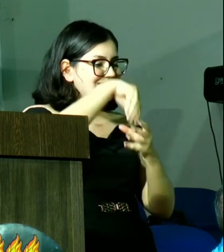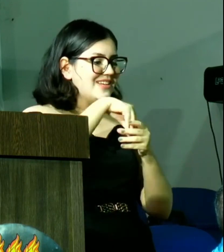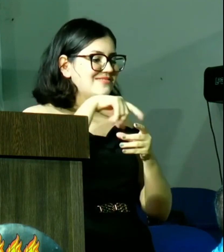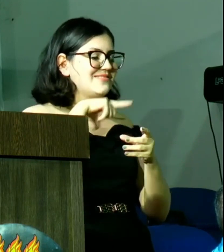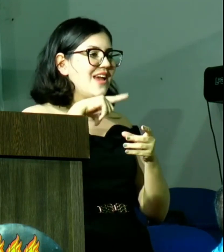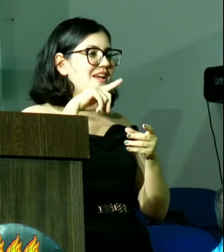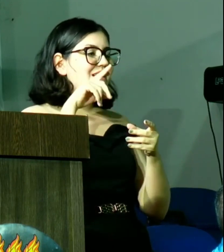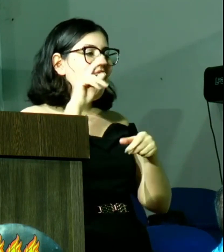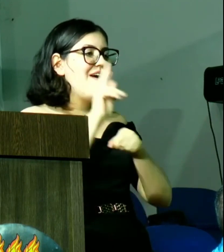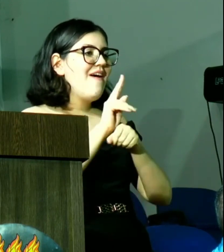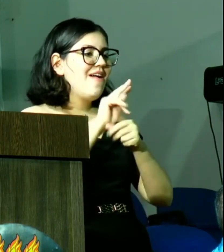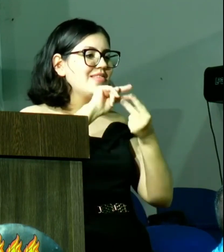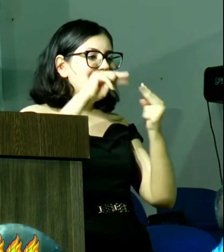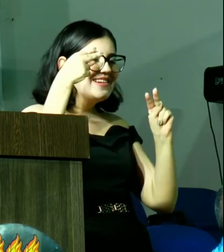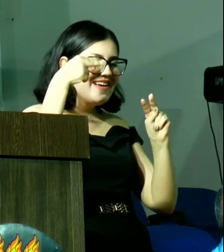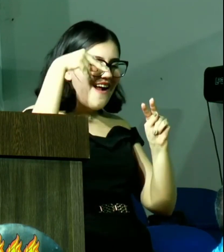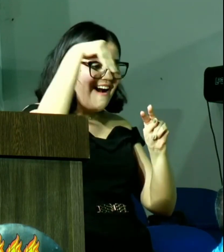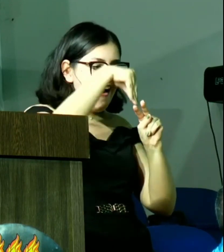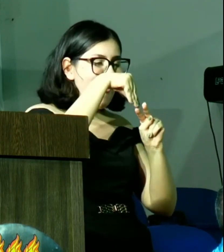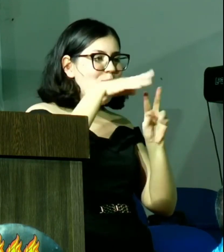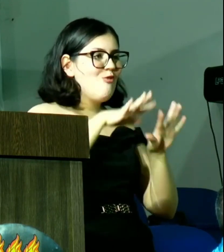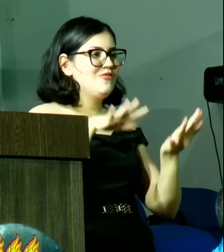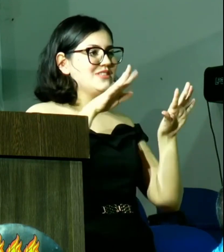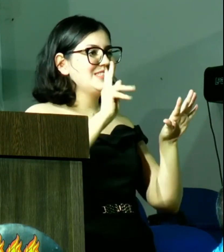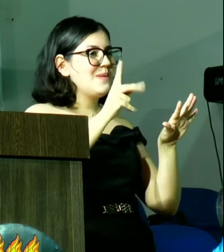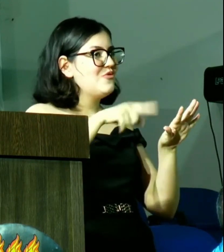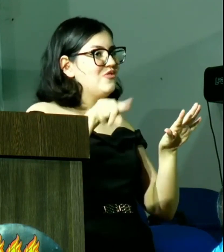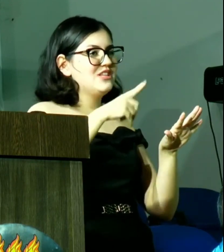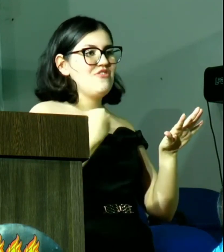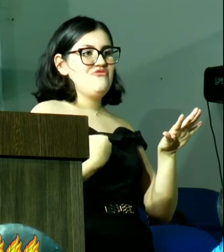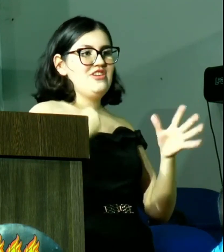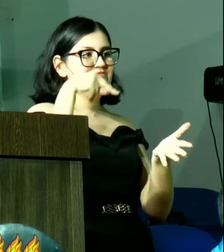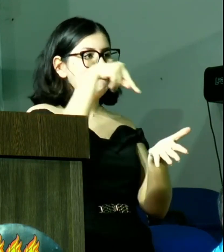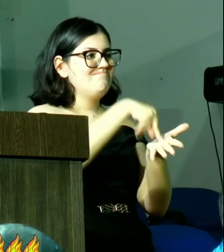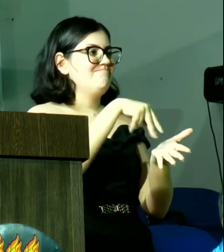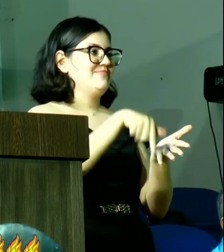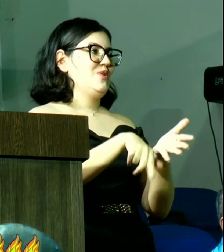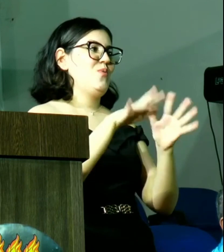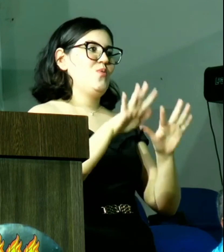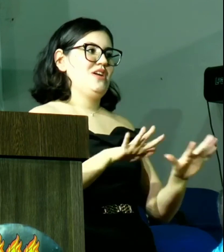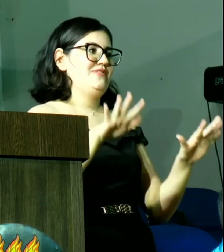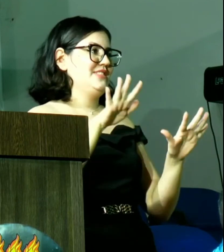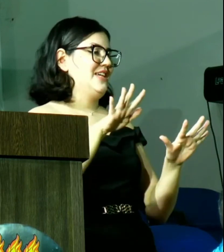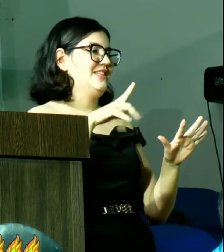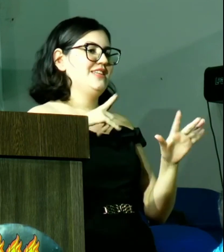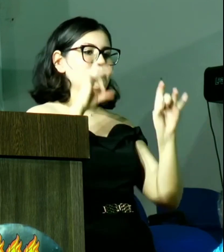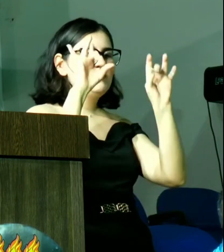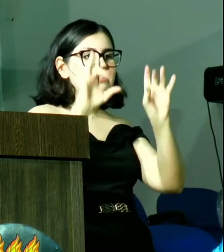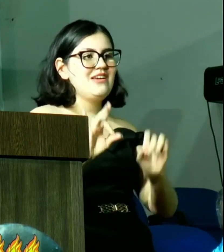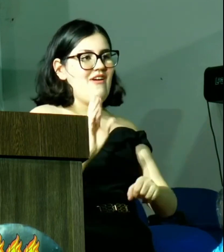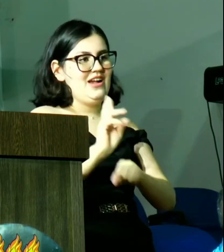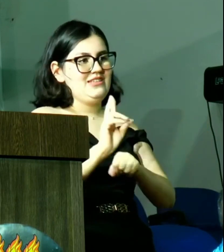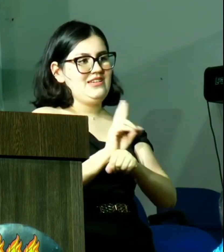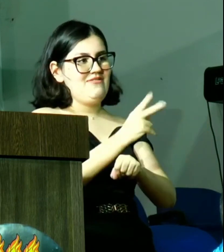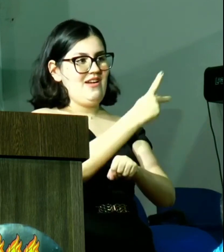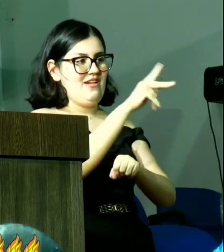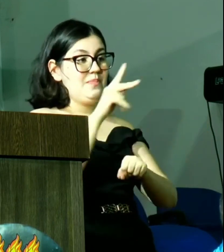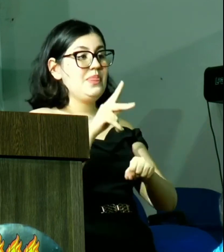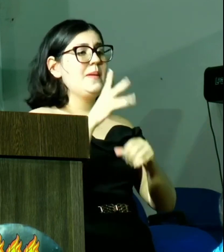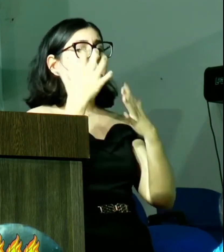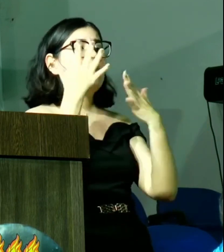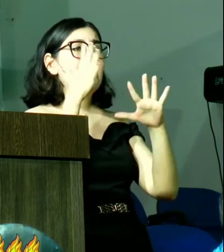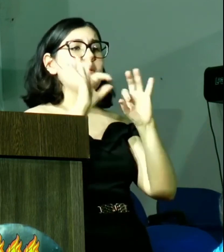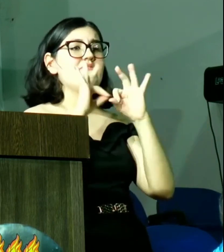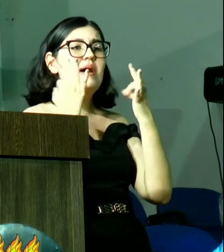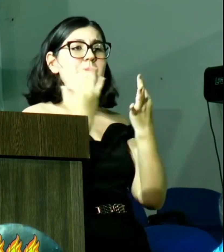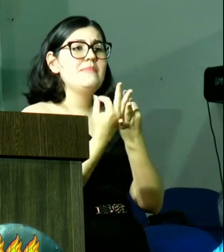terão sempre um lugar nesta universidade, nesta alma mater. Parabenizo os pais e familiares que